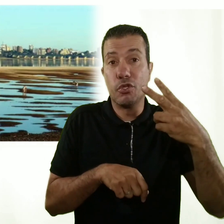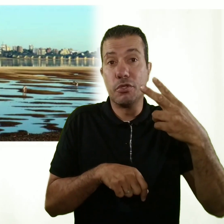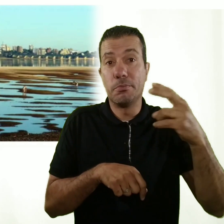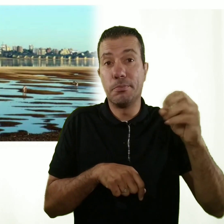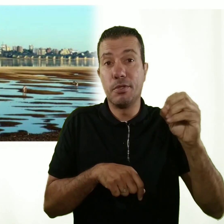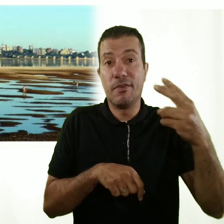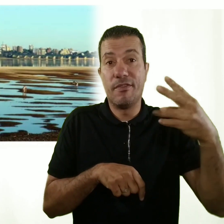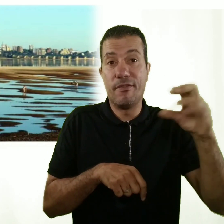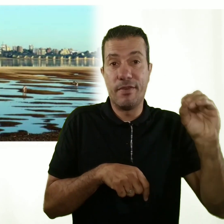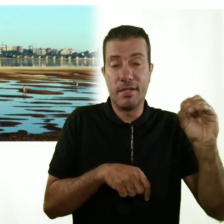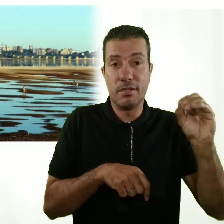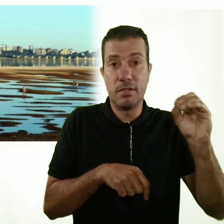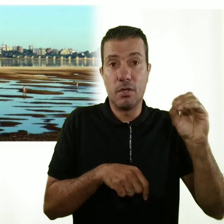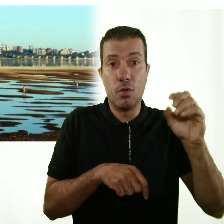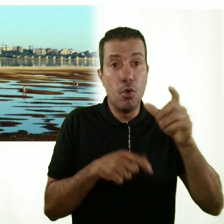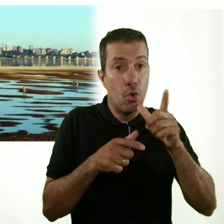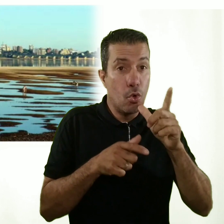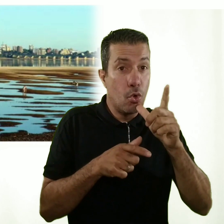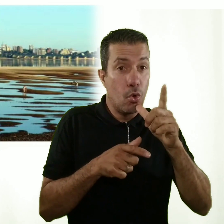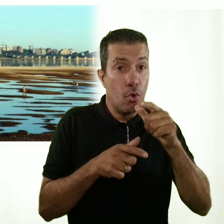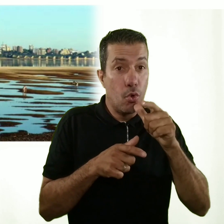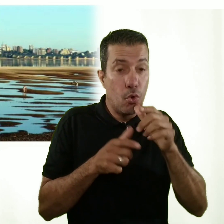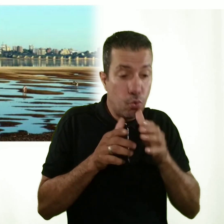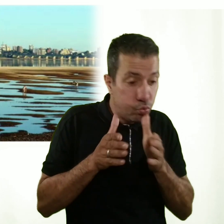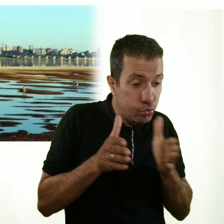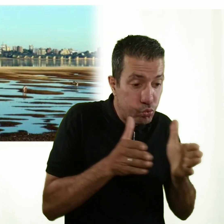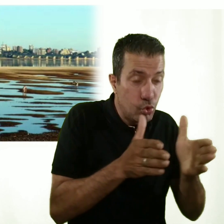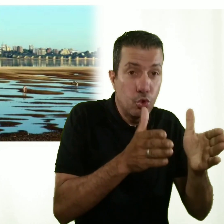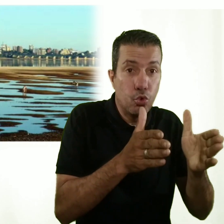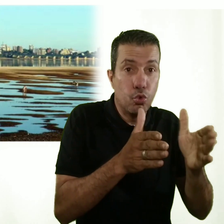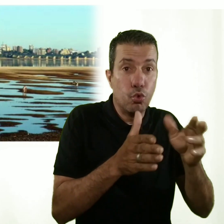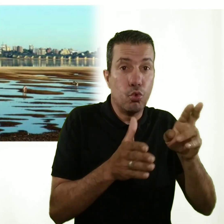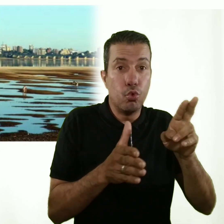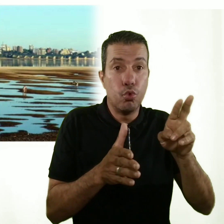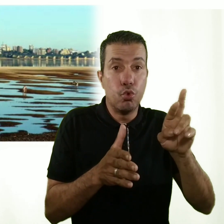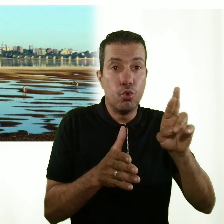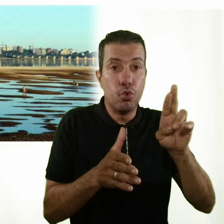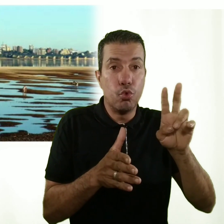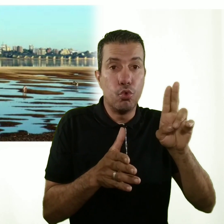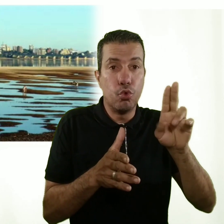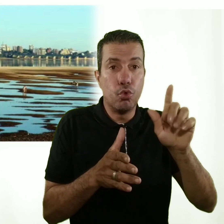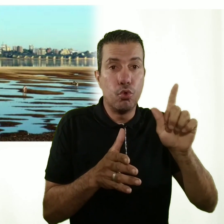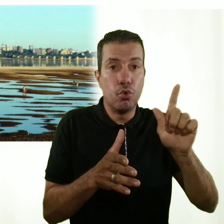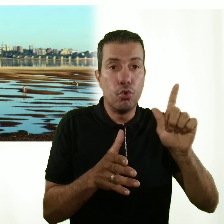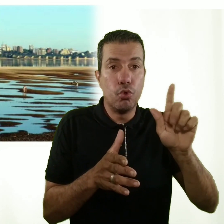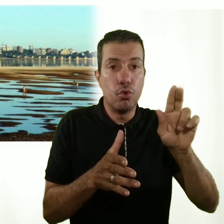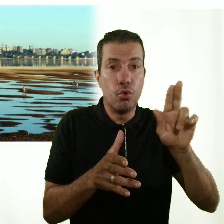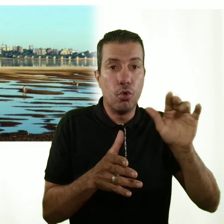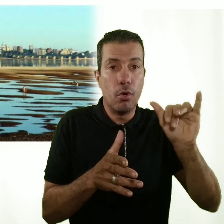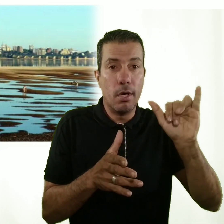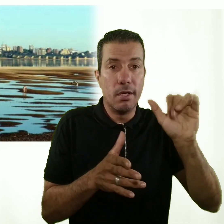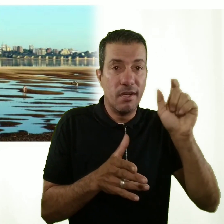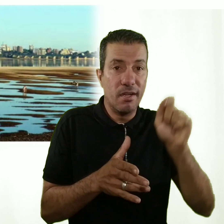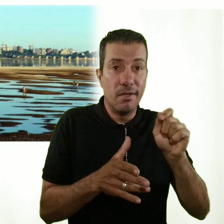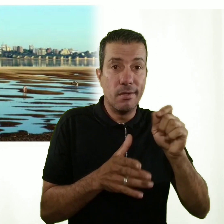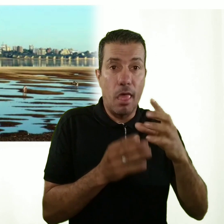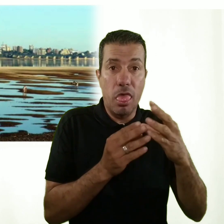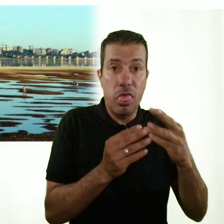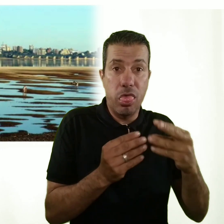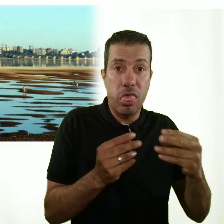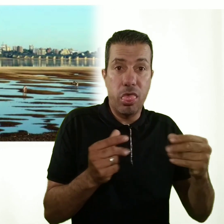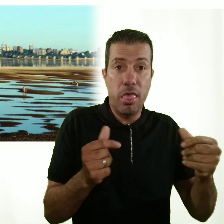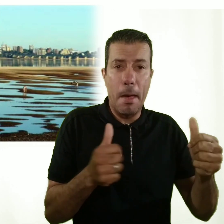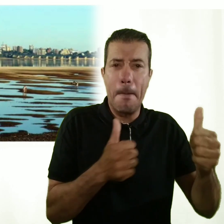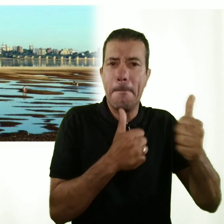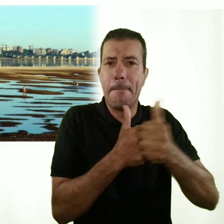está secando. Vocês podem ver lá na foto que perto dos prédios é